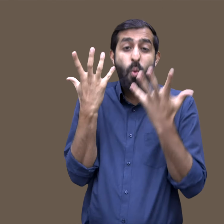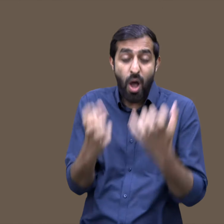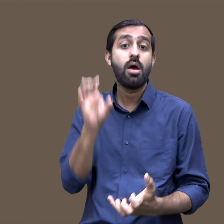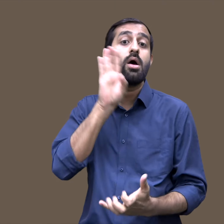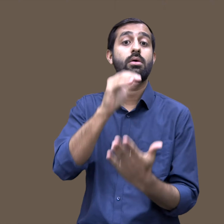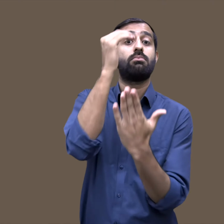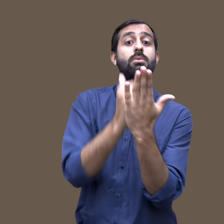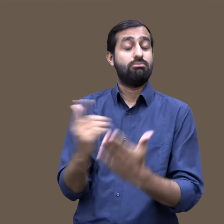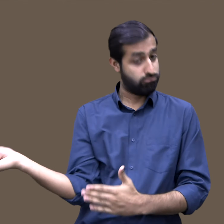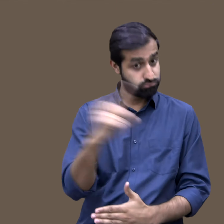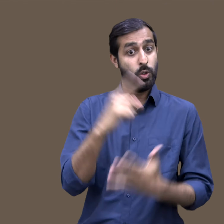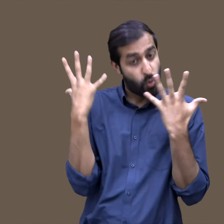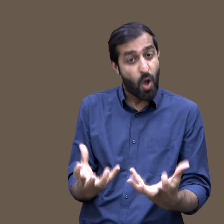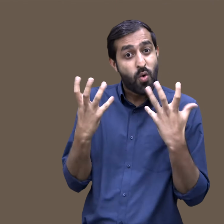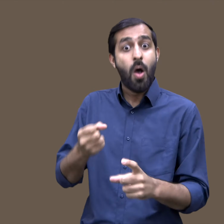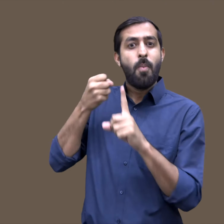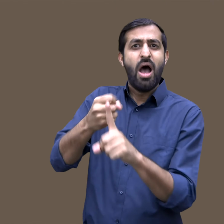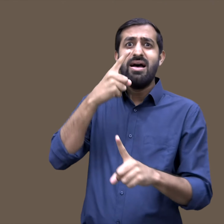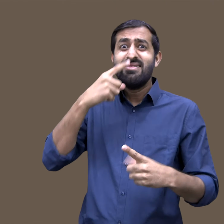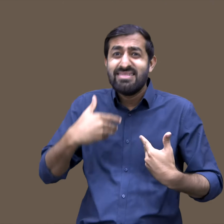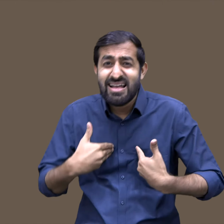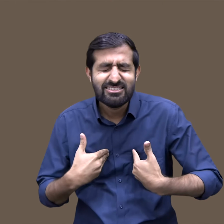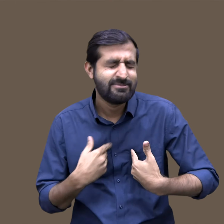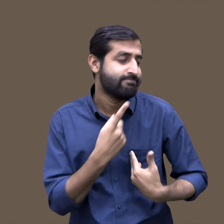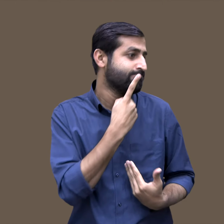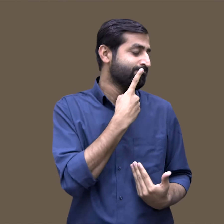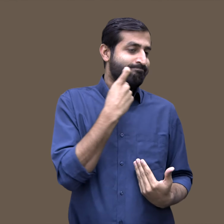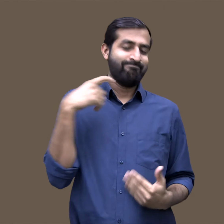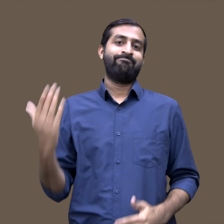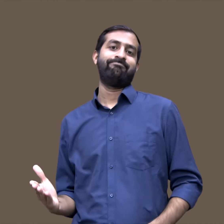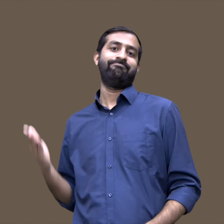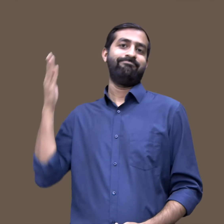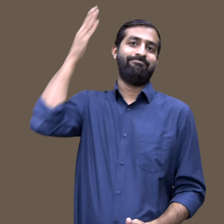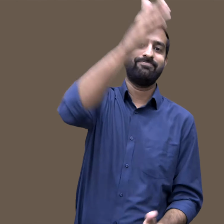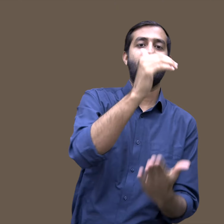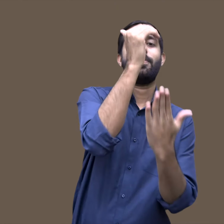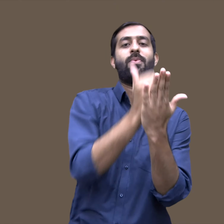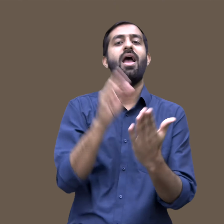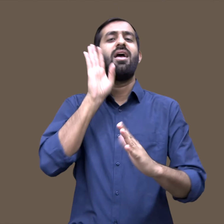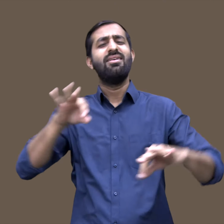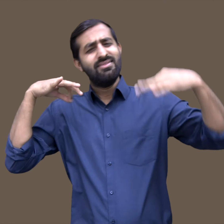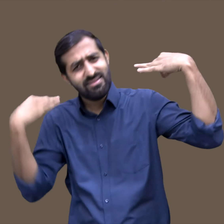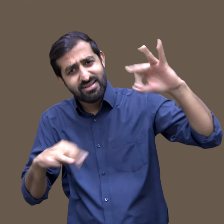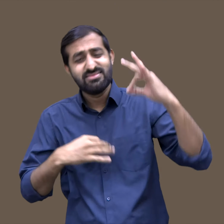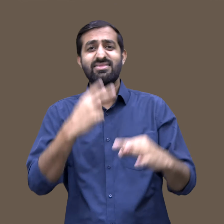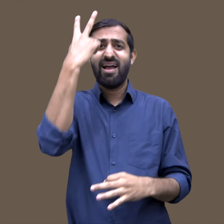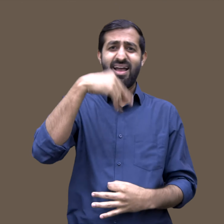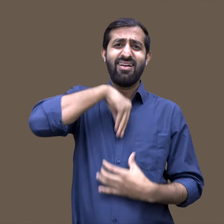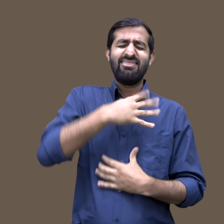फरमाइश से जबरदस्ती गाने के लिए लाया गया था और न चाहते हुए भी उससे वहां नचाया गवाया गया।